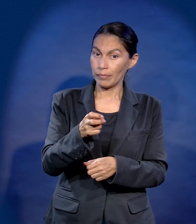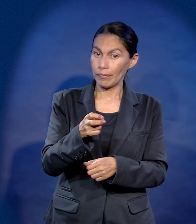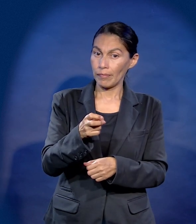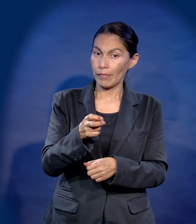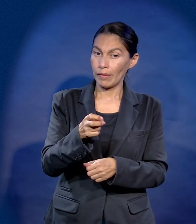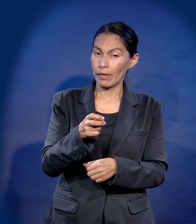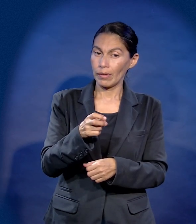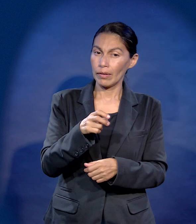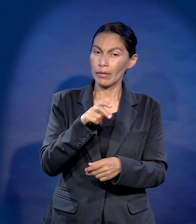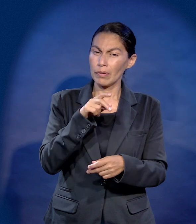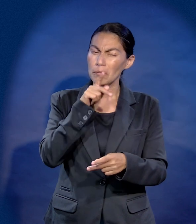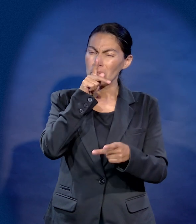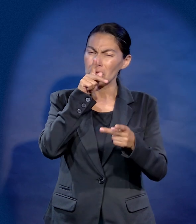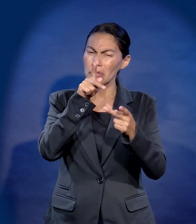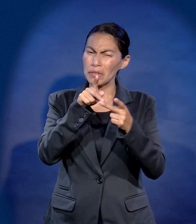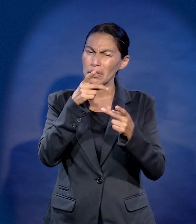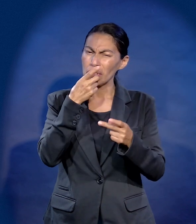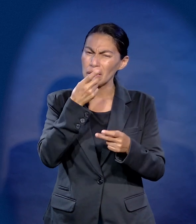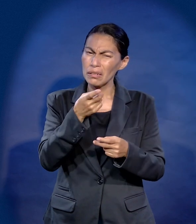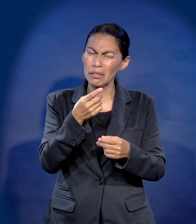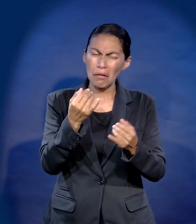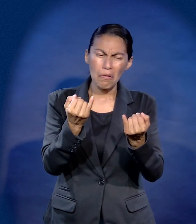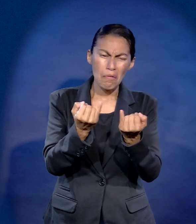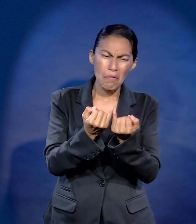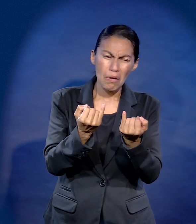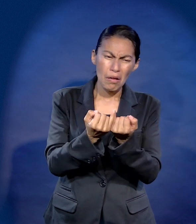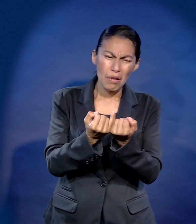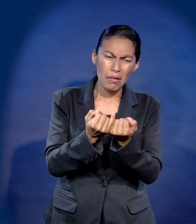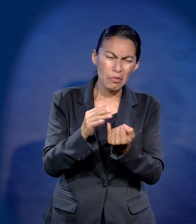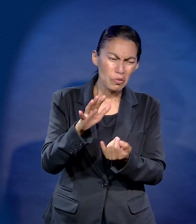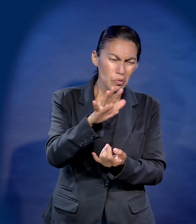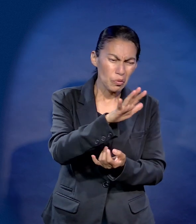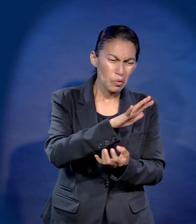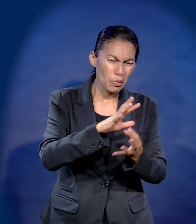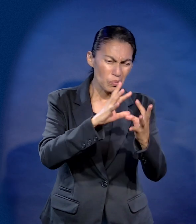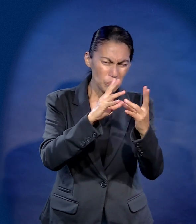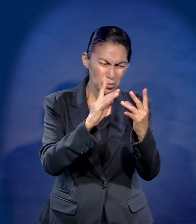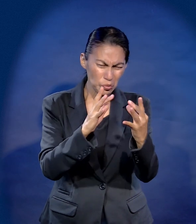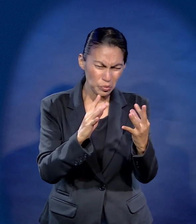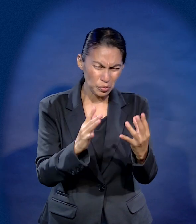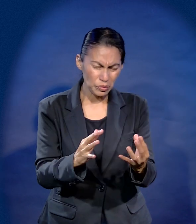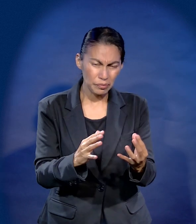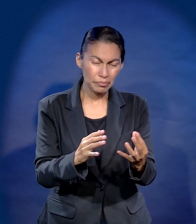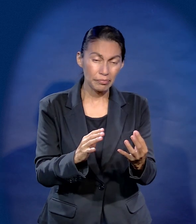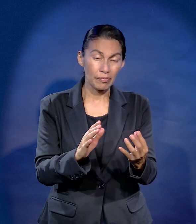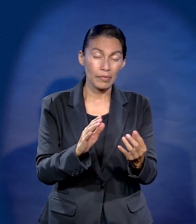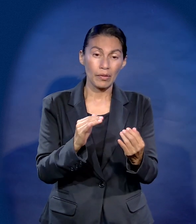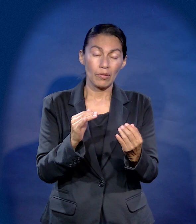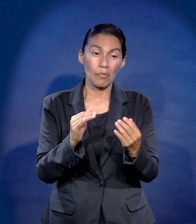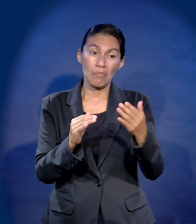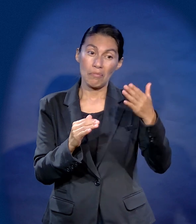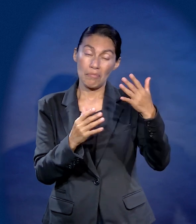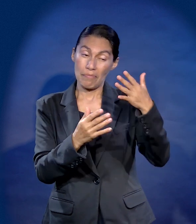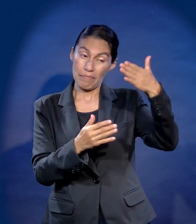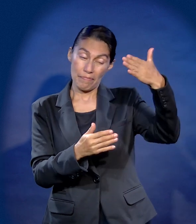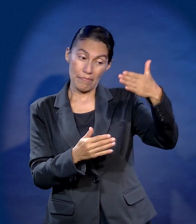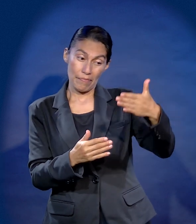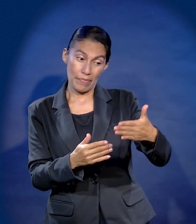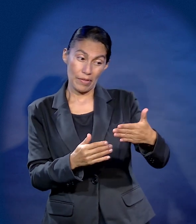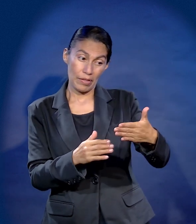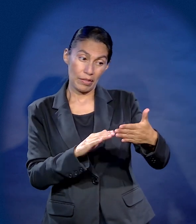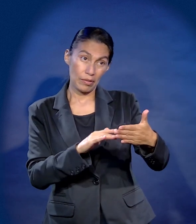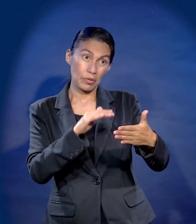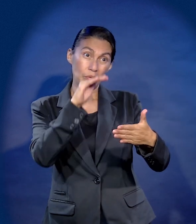Por tanto, os será este pecado, dice el profeta, como grieta que amenaza ruina, extendiéndose en una